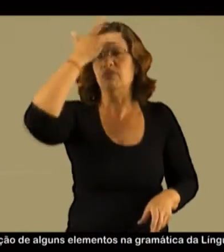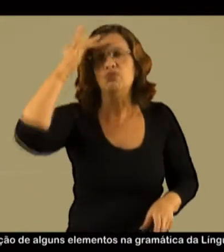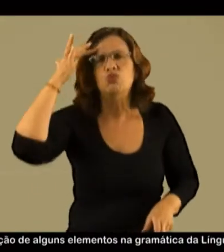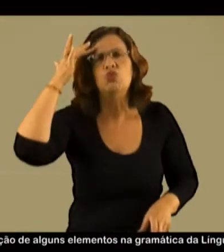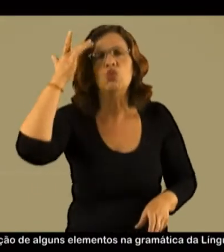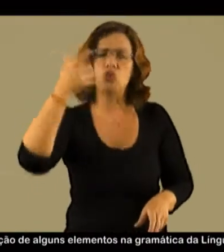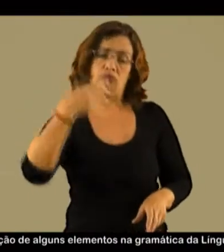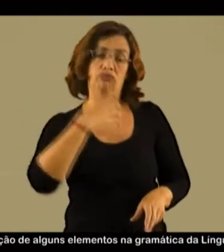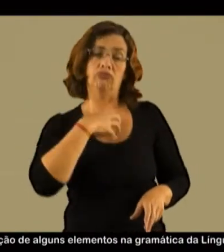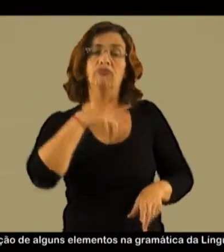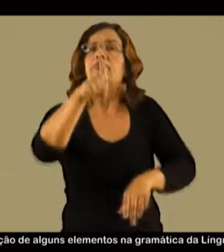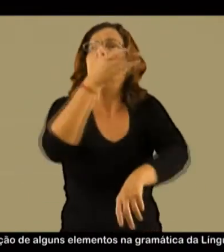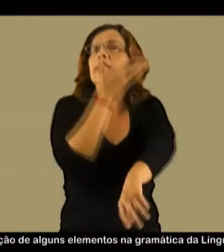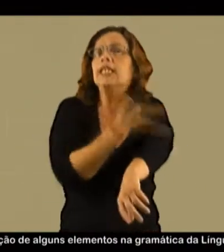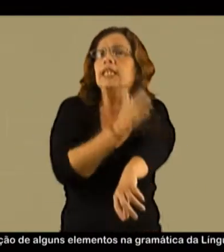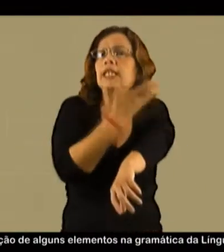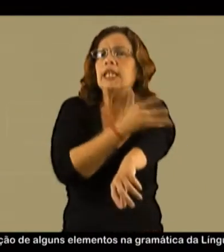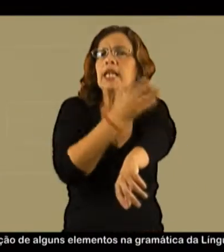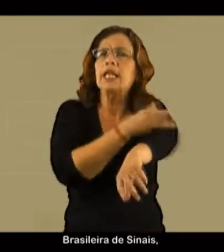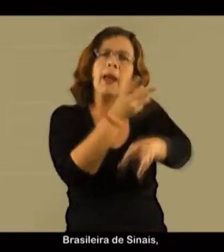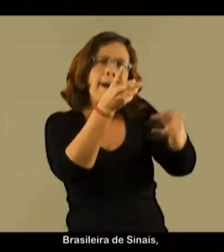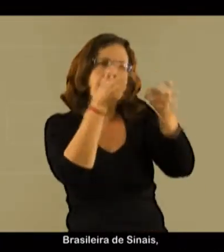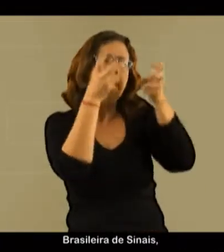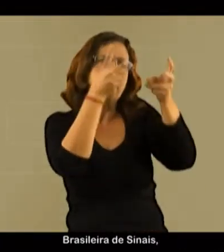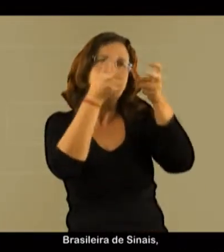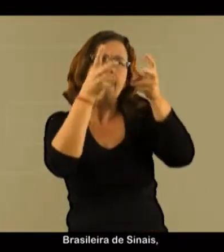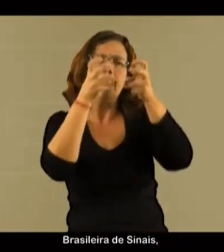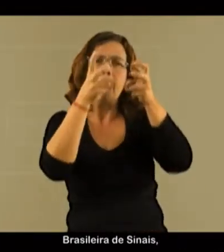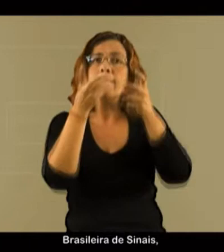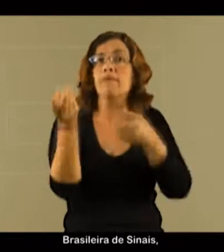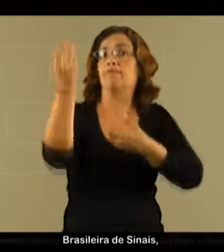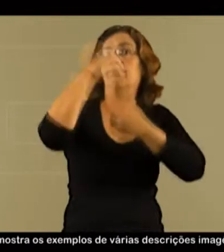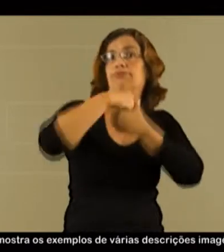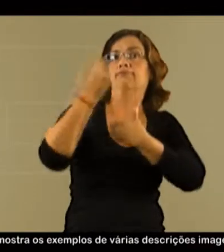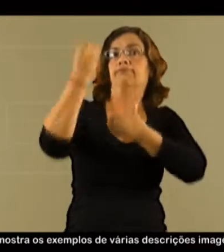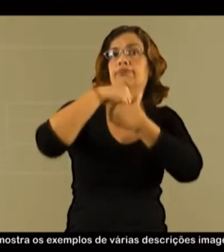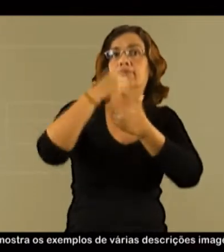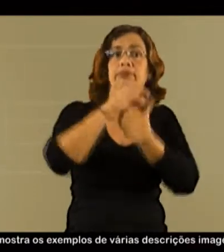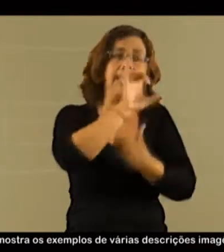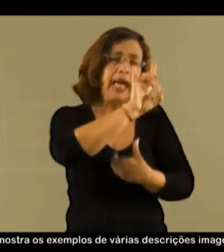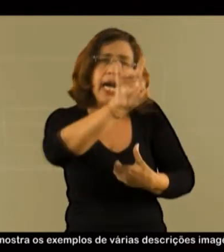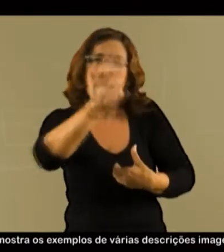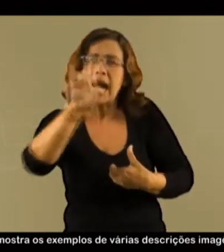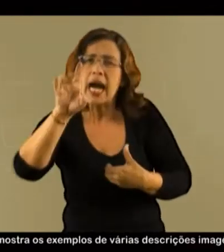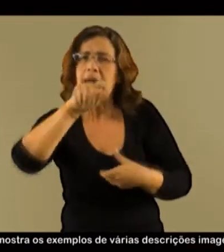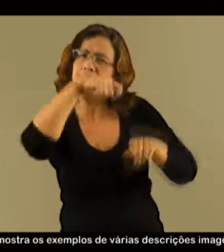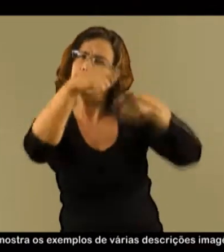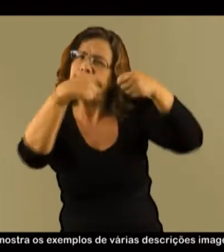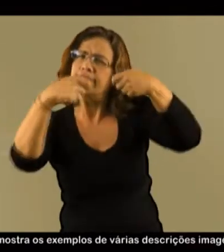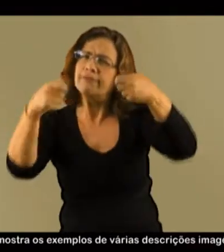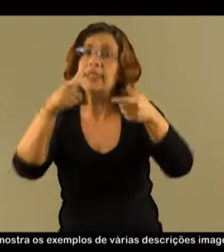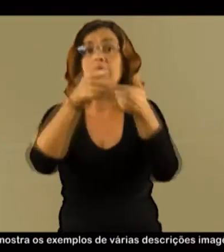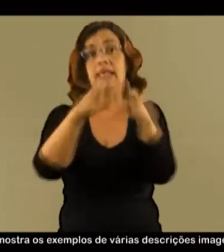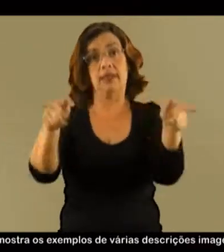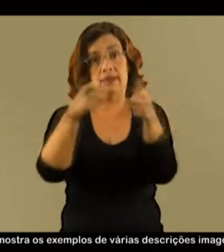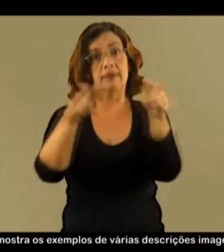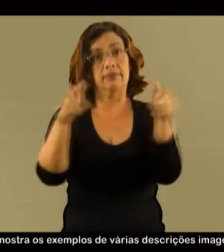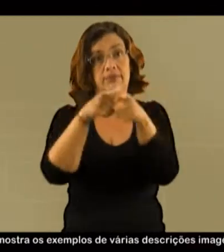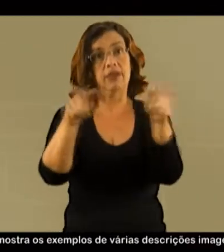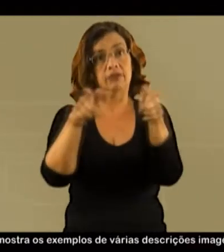alguns elementos na gramática da língua de sinais brasileira, como mostram os exemplos de várias descrições